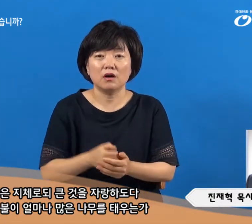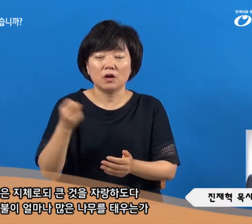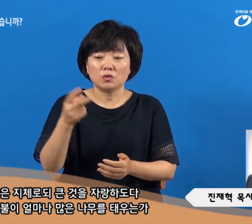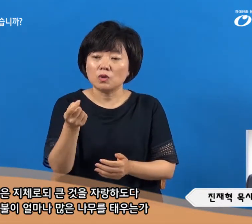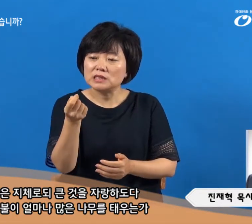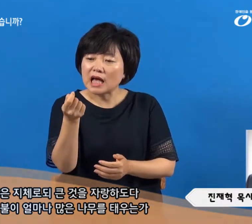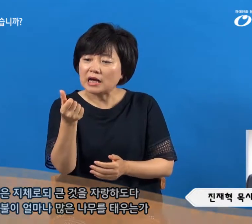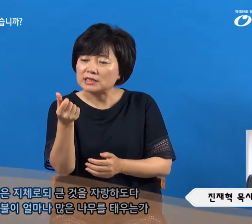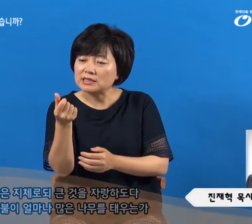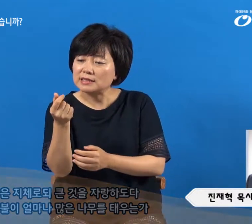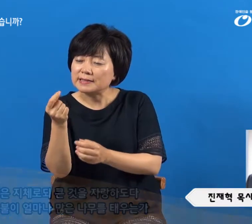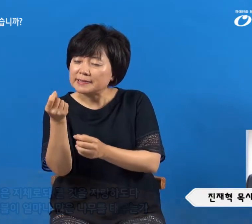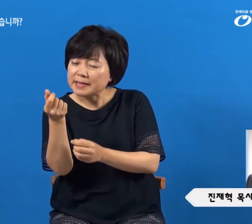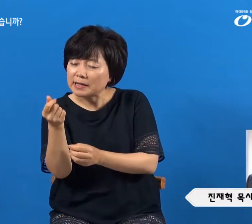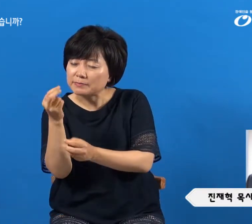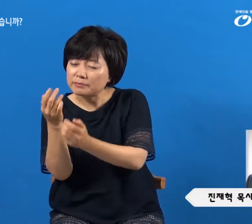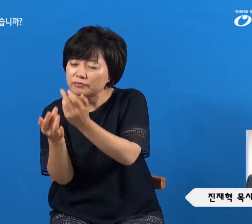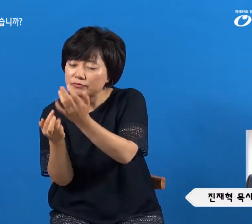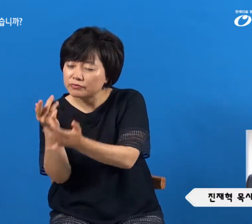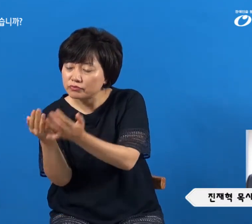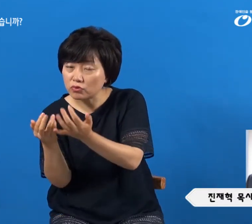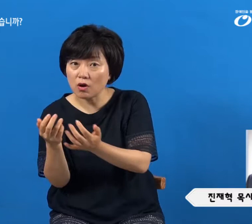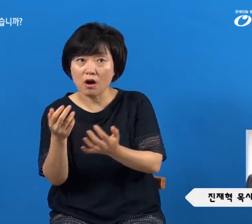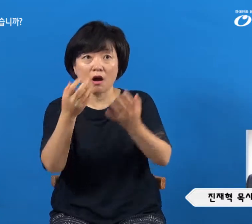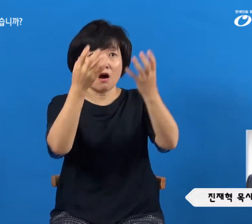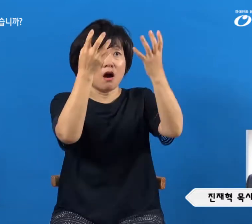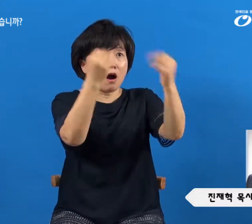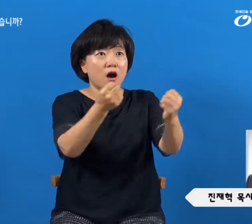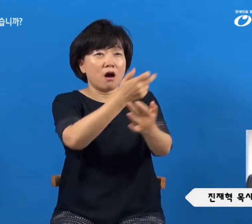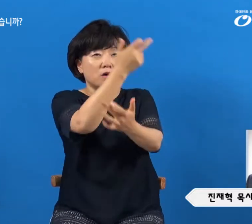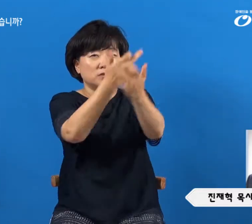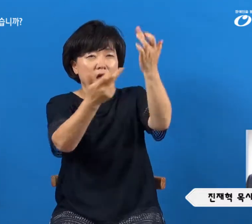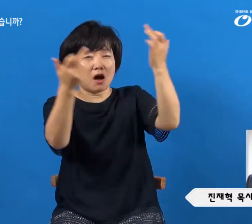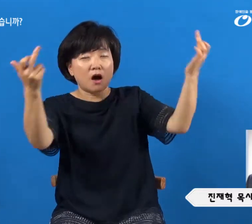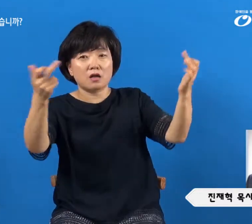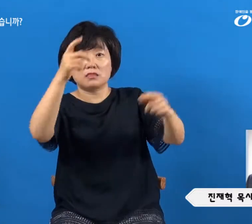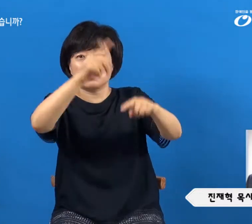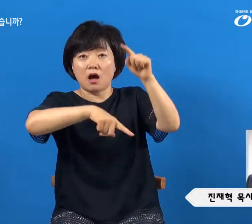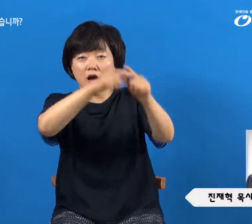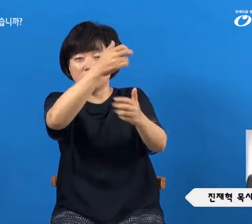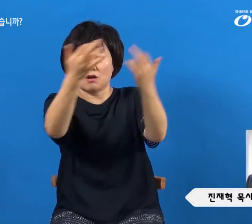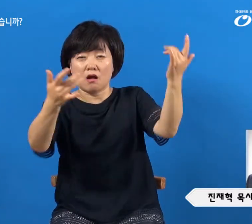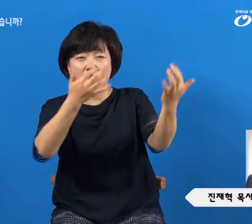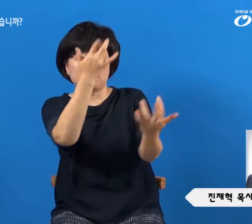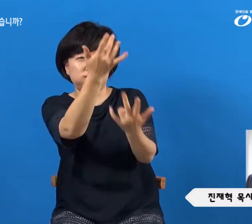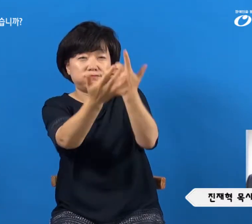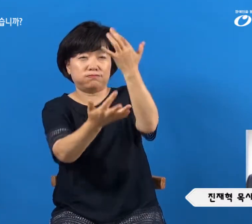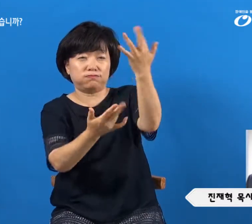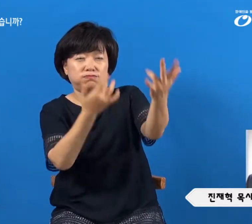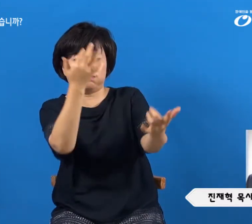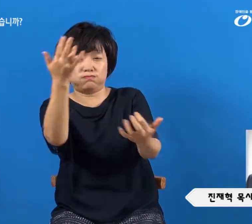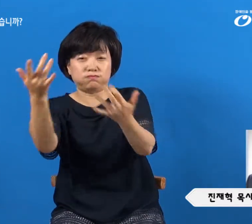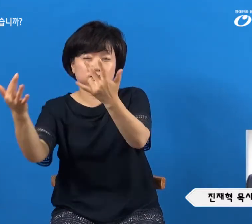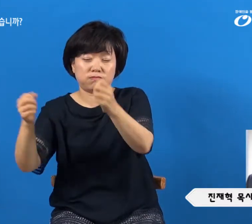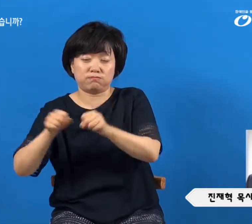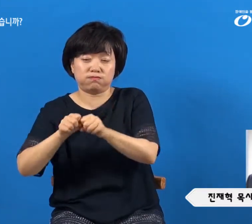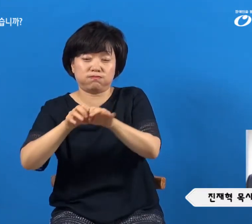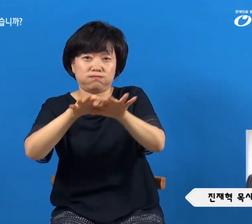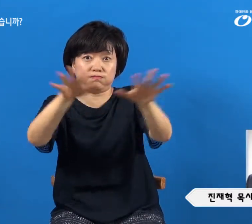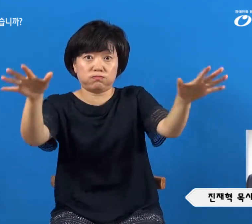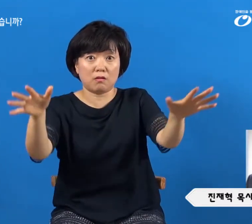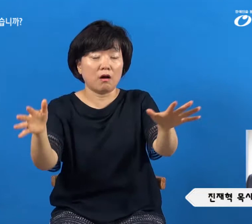나무를 태우는가. 첫 번째로 성경은 말씀하시면서 혀가 적은